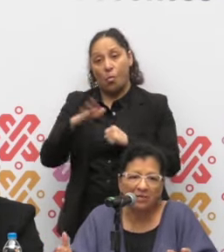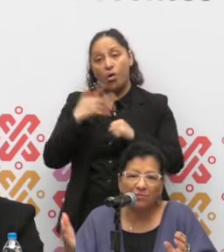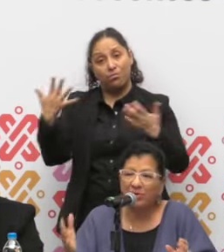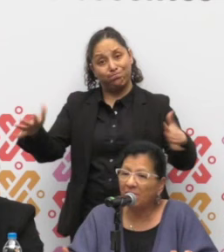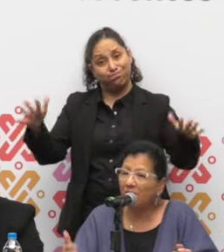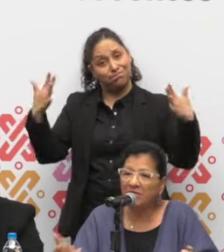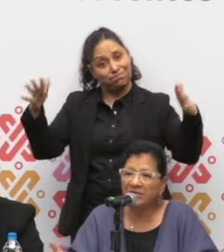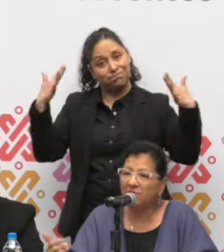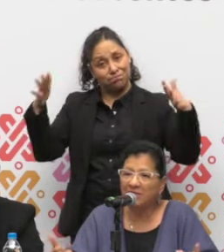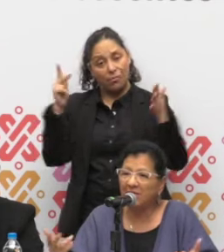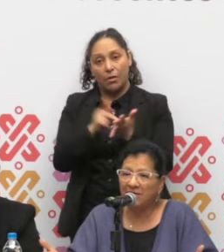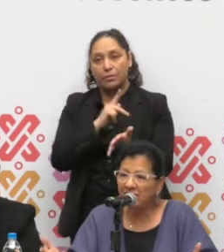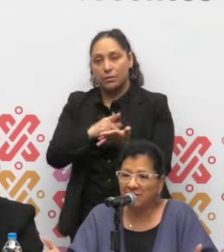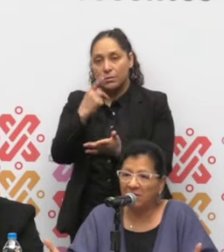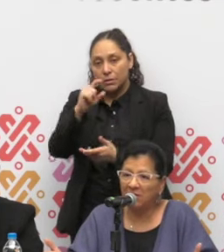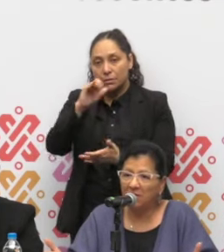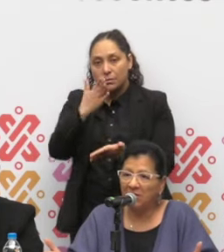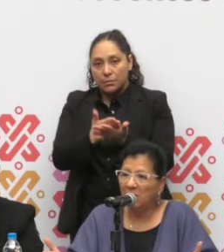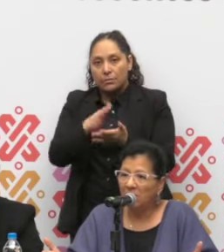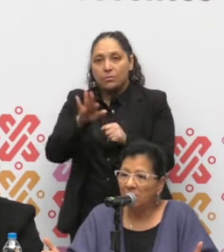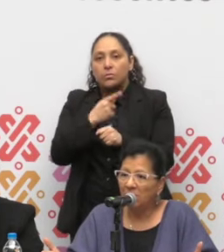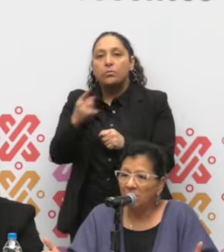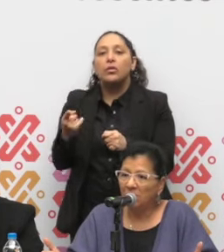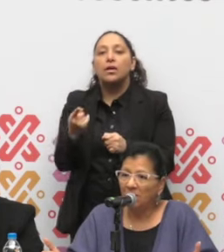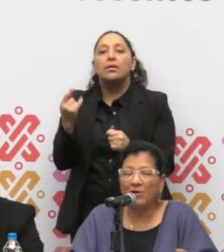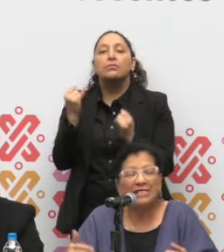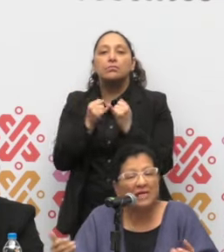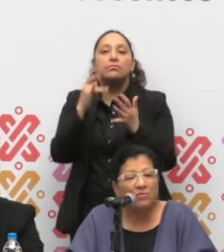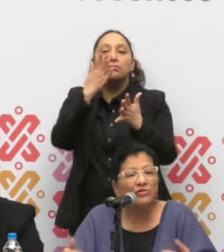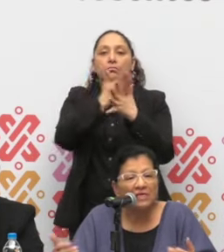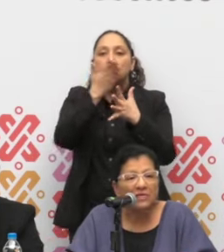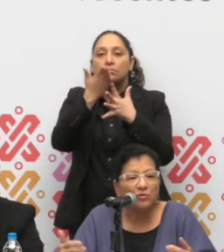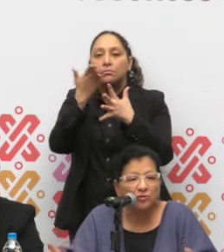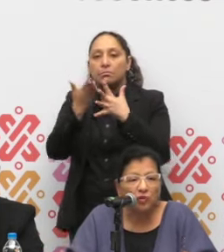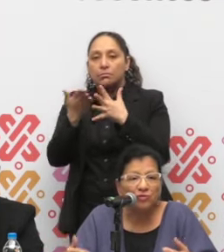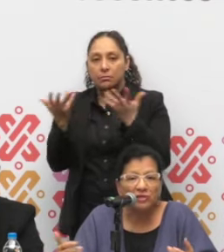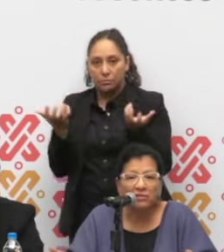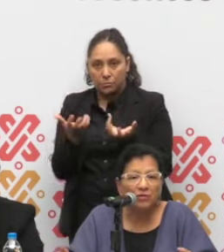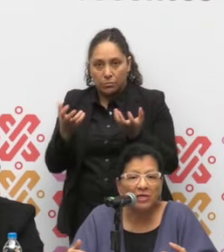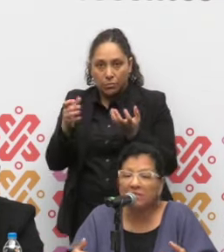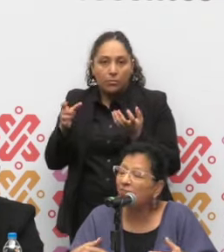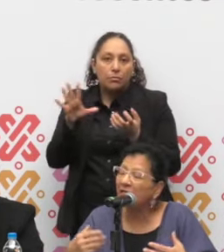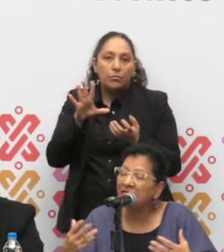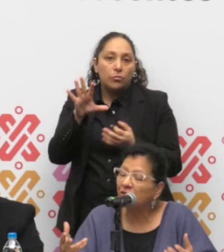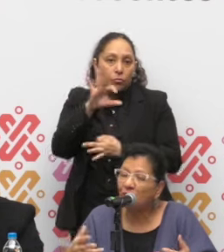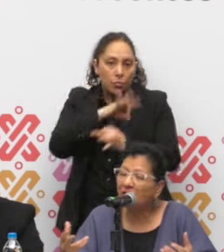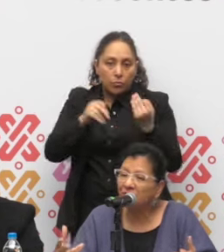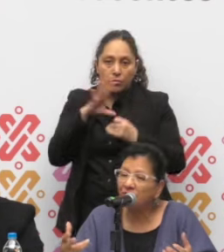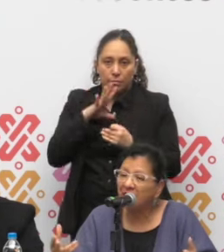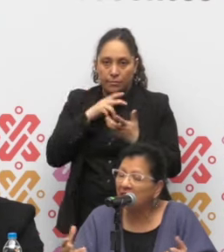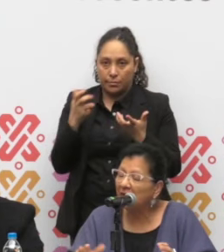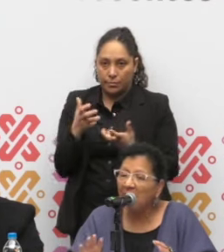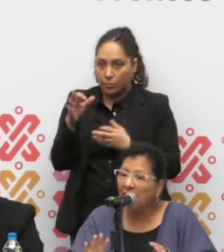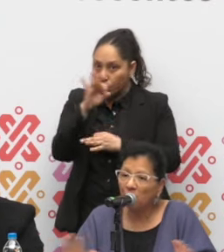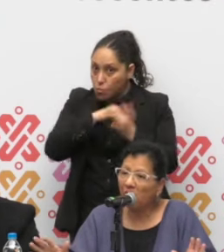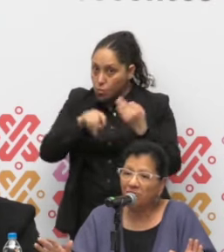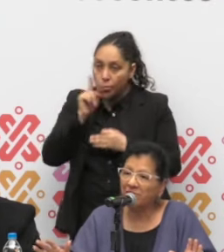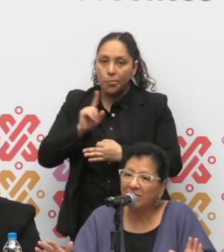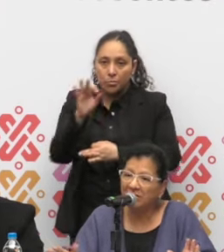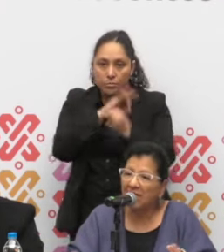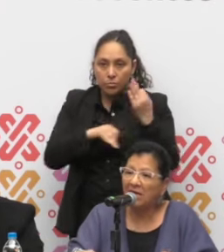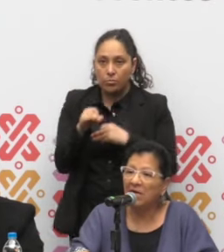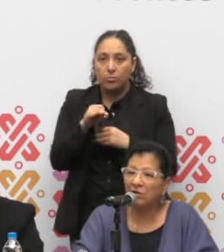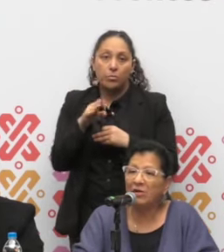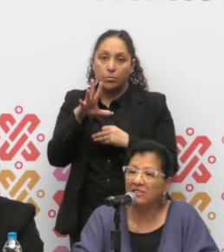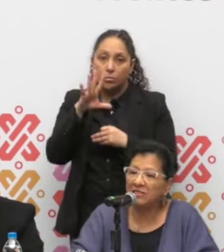esa parte. ¿Por qué? Porque transversaliza. Porque tenemos que hacernos todos y todas, porque si no lo hacemos así, no vamos